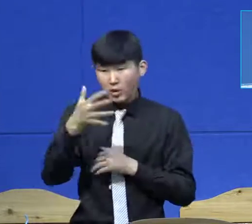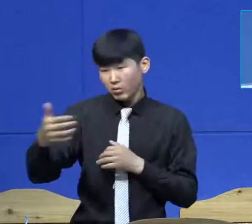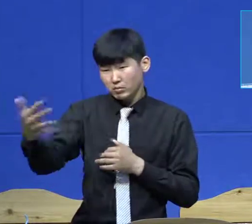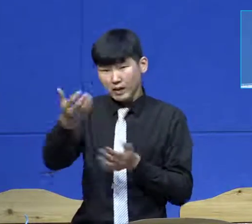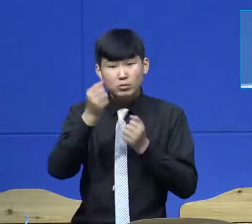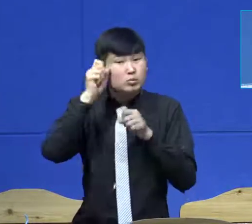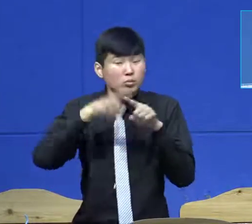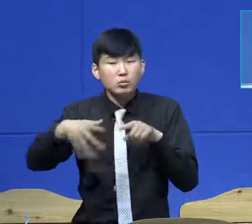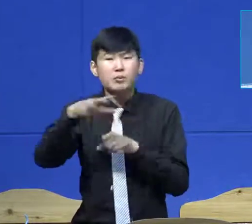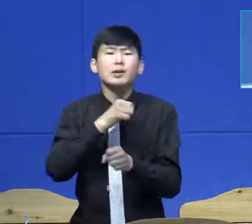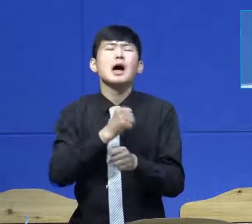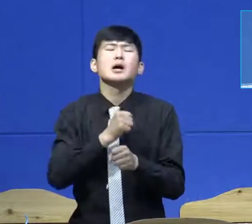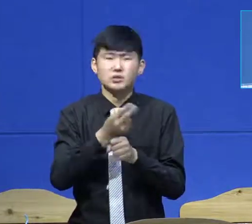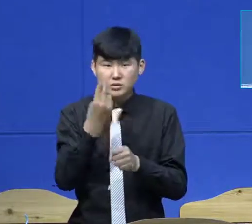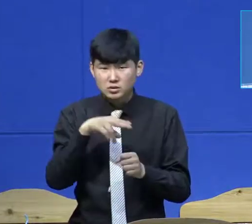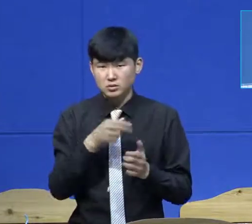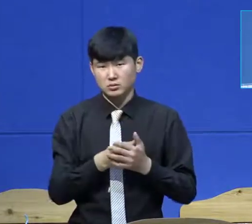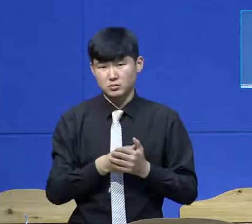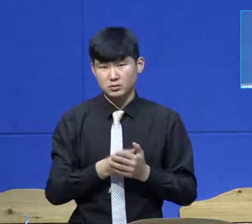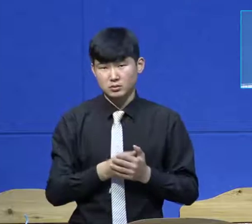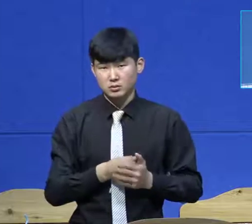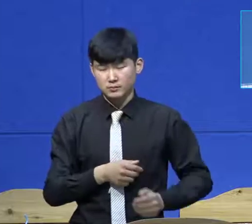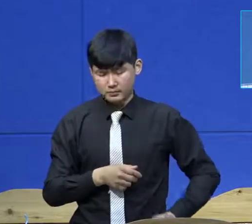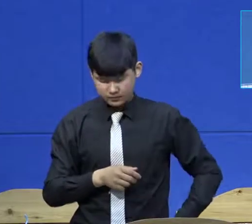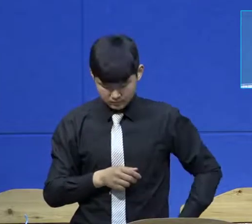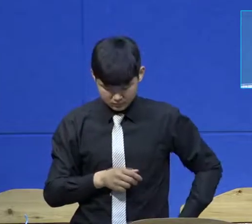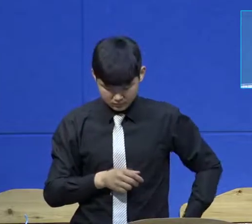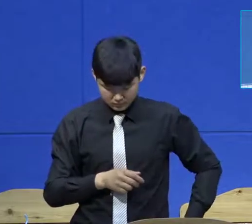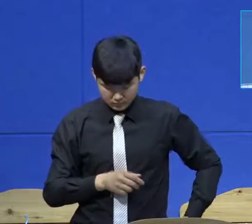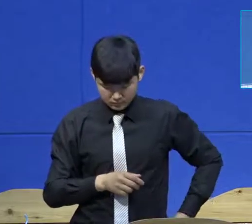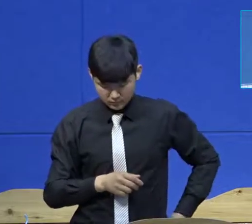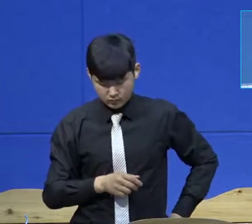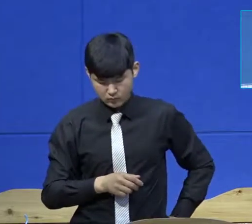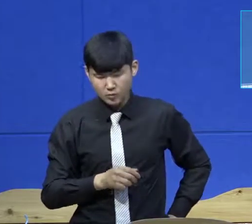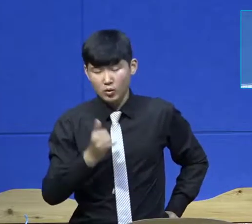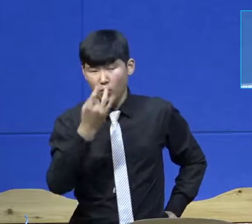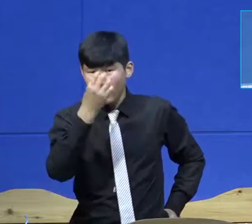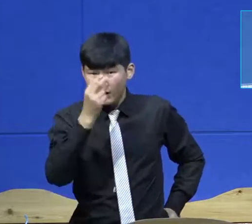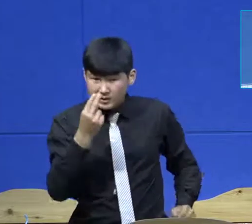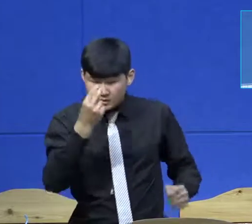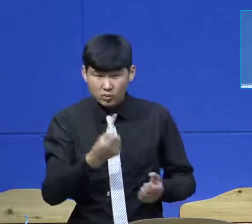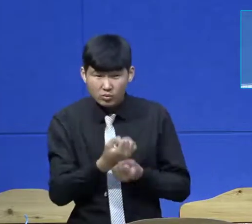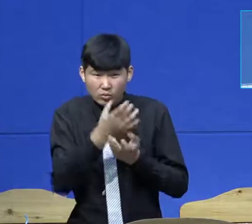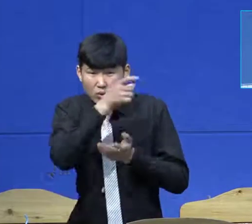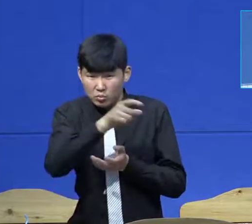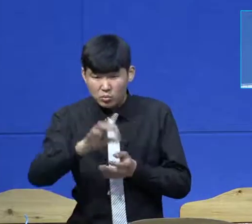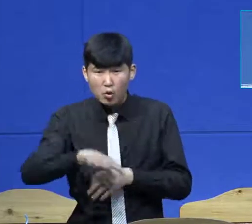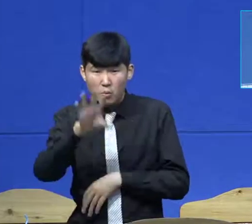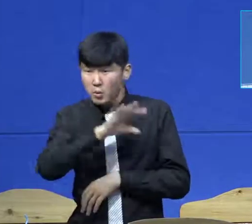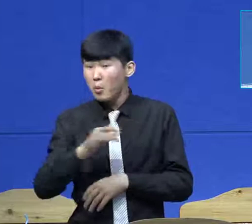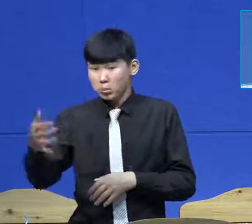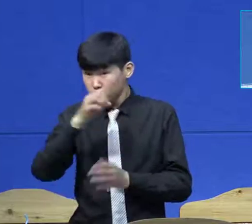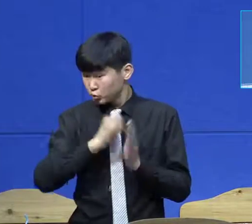тулд илгээгдсэн ажилч та. Тариачд бид нар. Ургац хурааж байгаа хүмүүс ургац хураалтын үеэр өөрийн хийгээ сууж явах